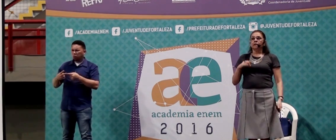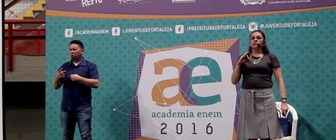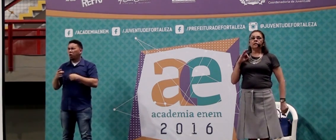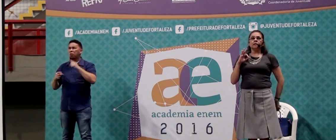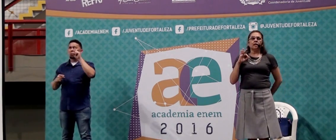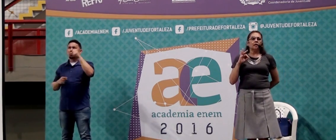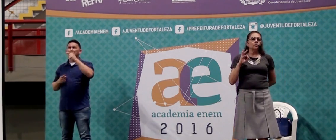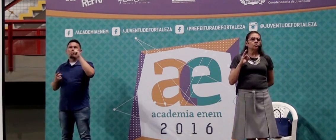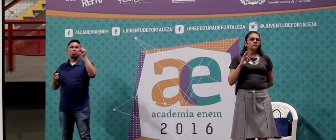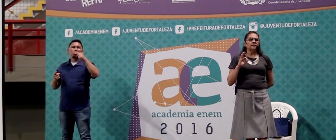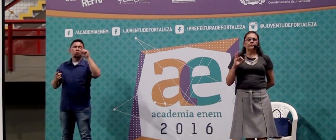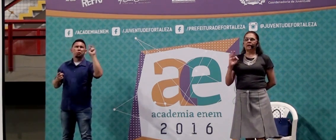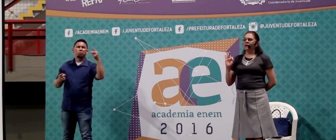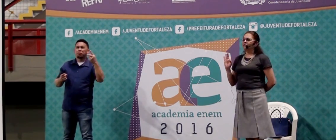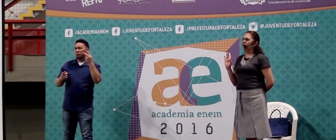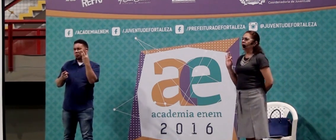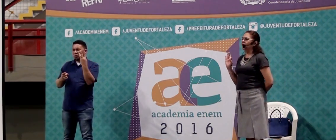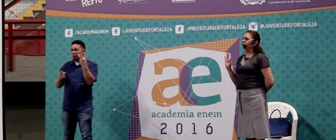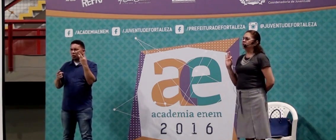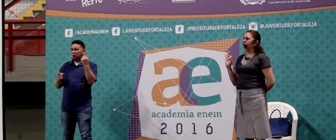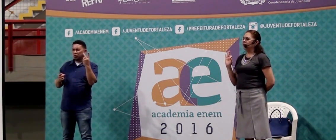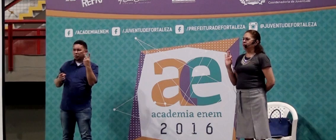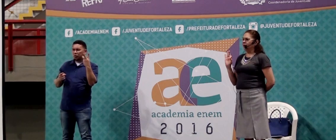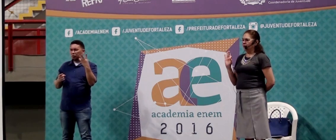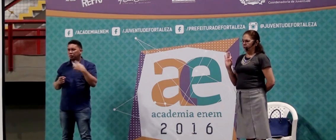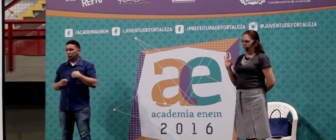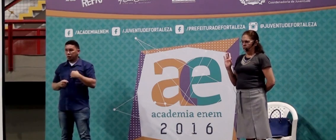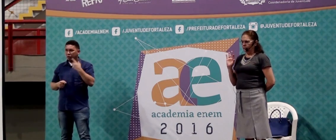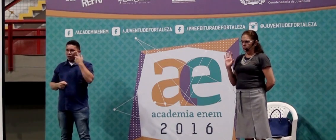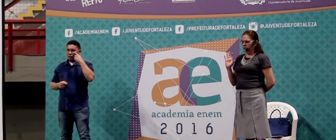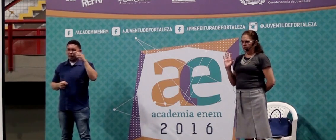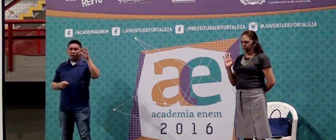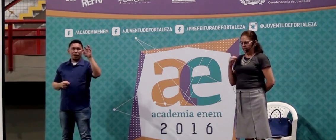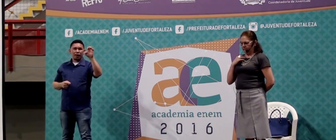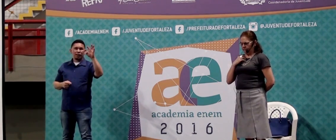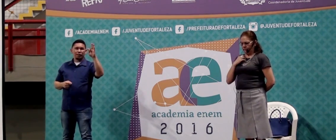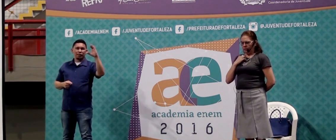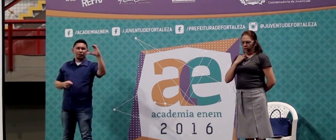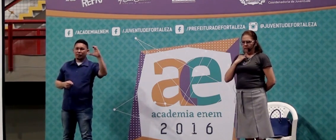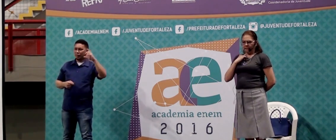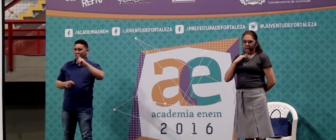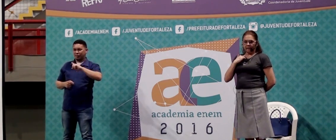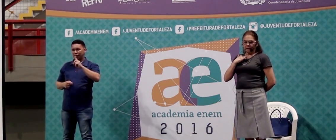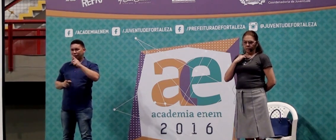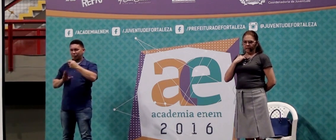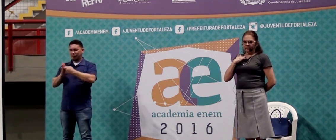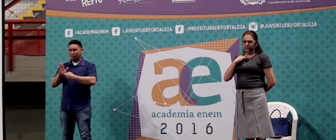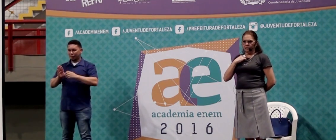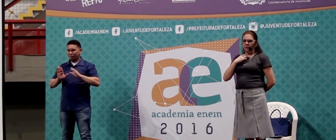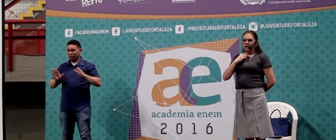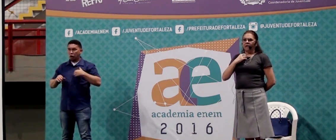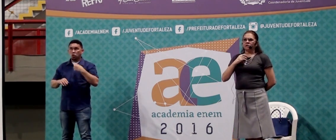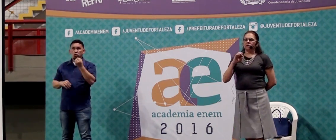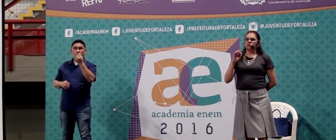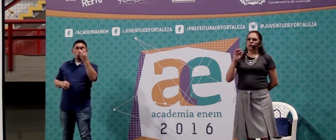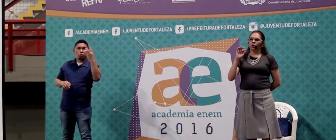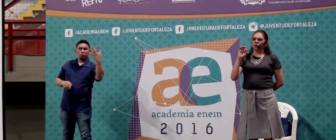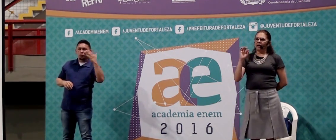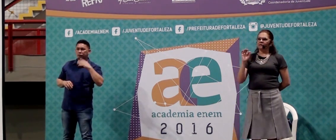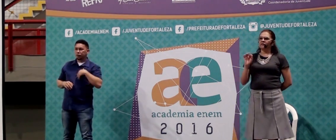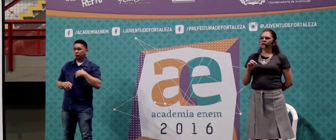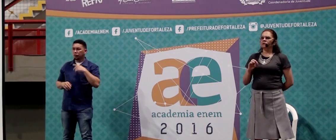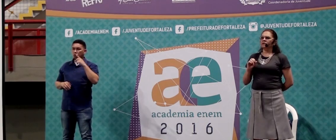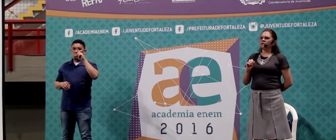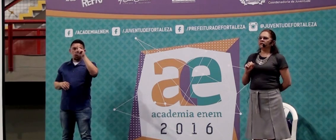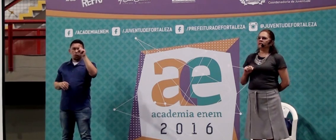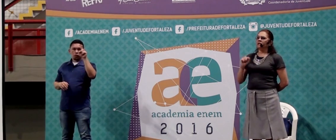3. Ninguém usa a palavra etc. depois de redação da enumeração. A gente